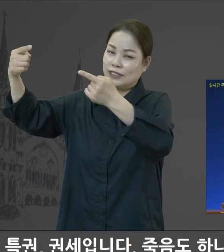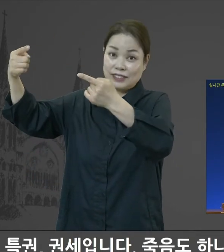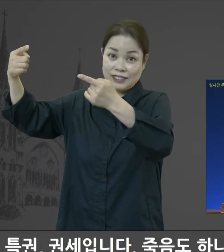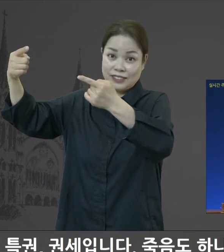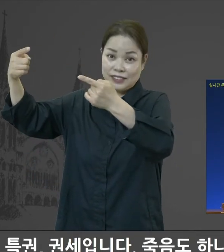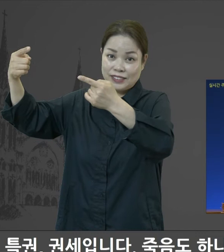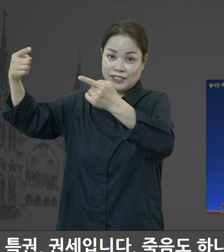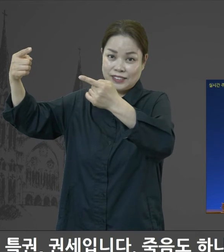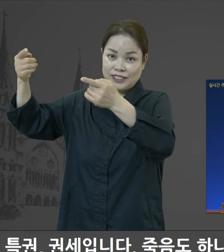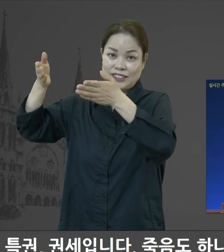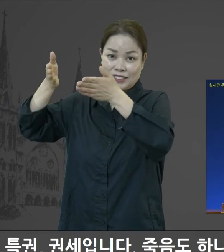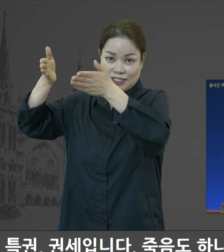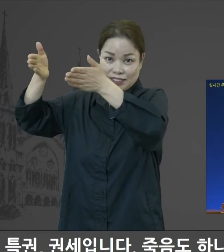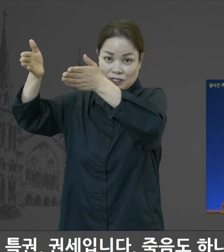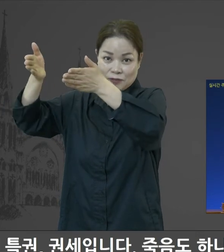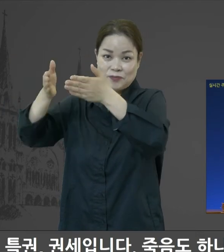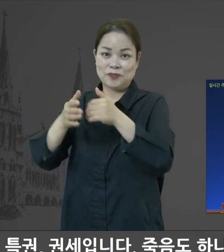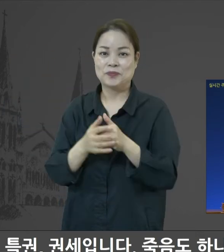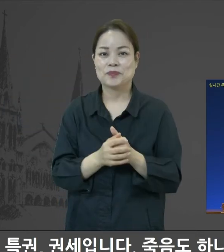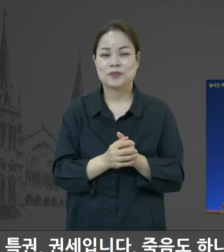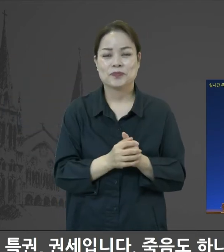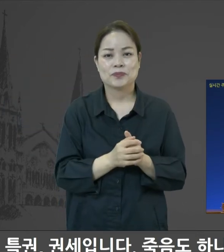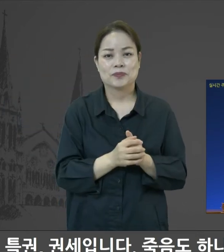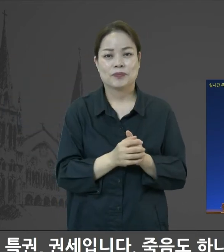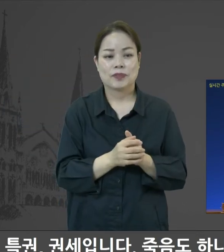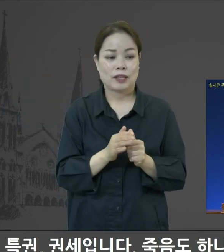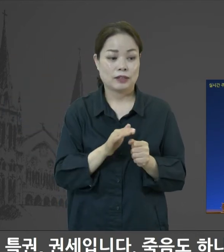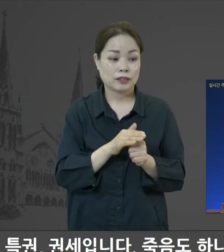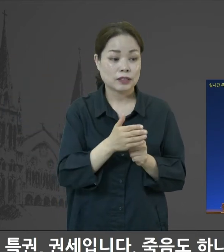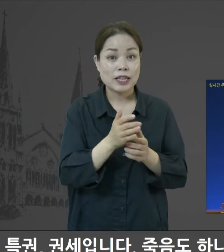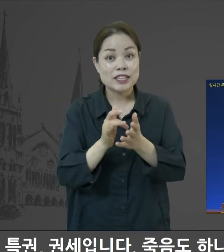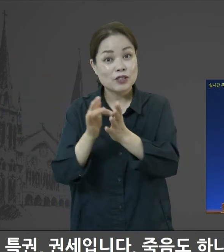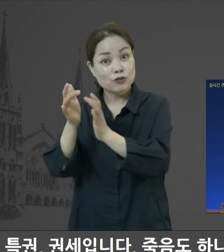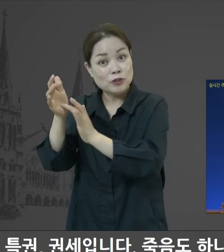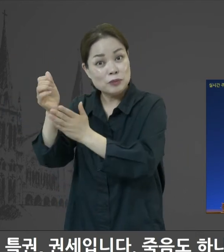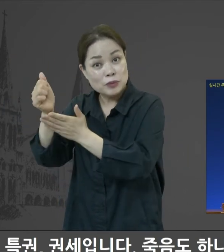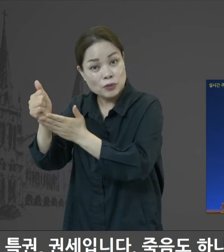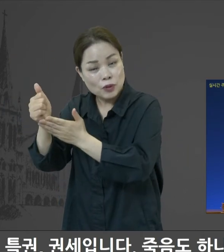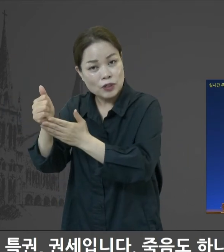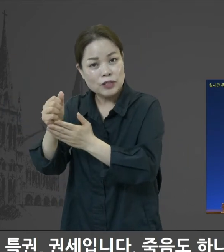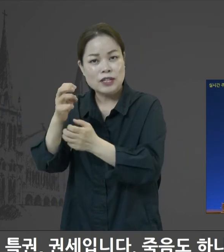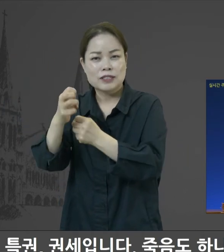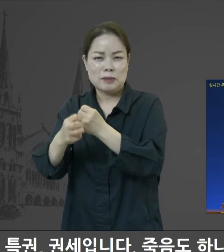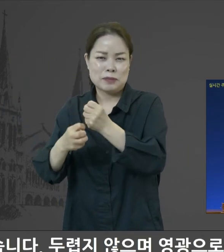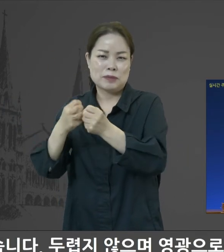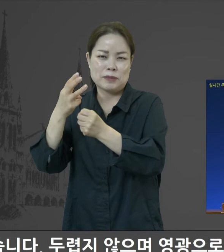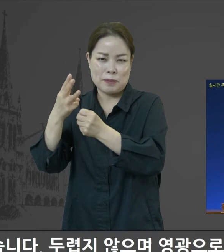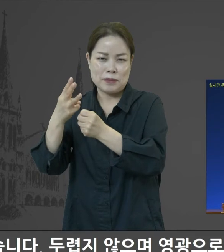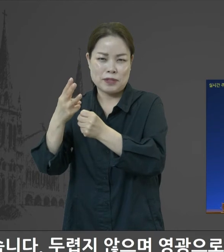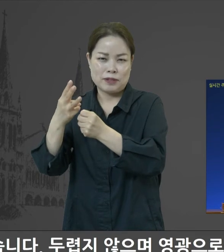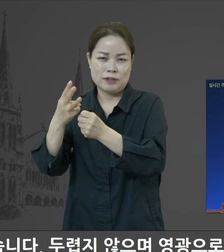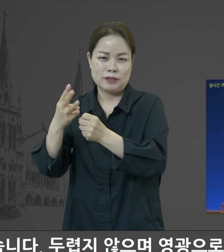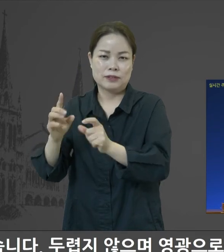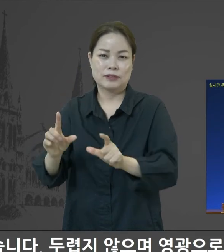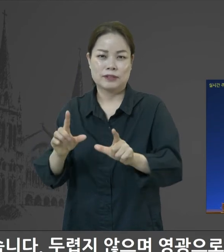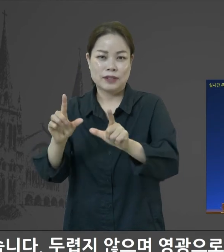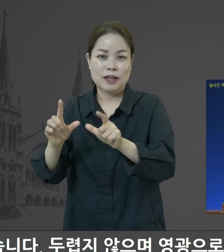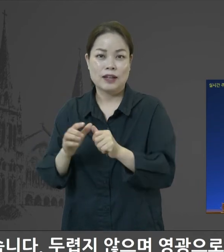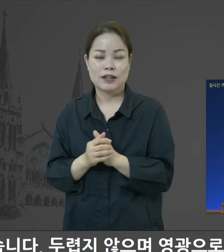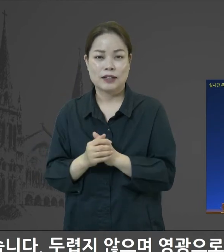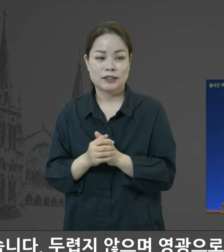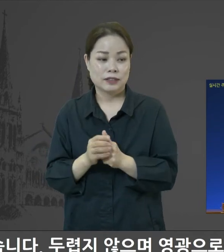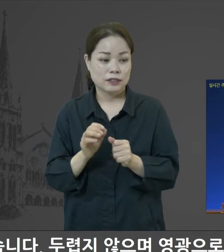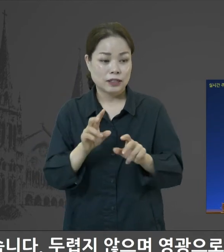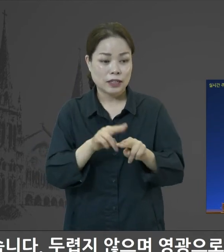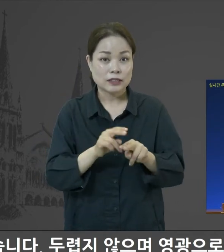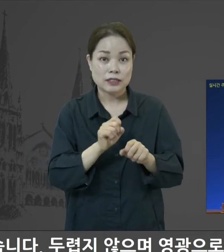가는 관문에 불과한 것입니다. 우리 사랑하는 예수님도 33년 사셨습니다. 여기 앉아 계신